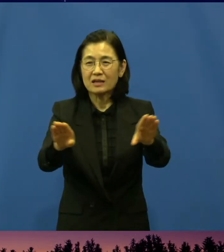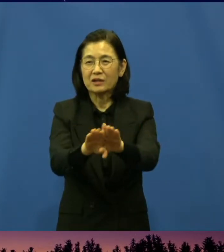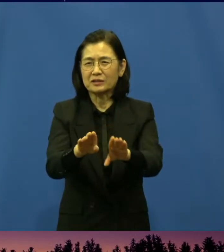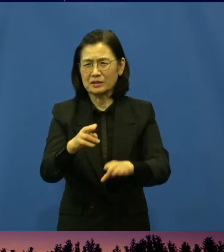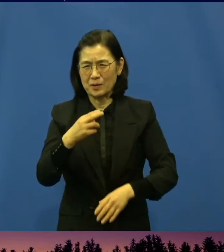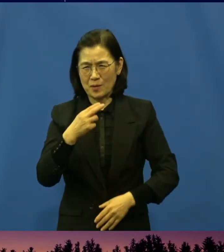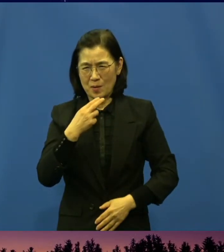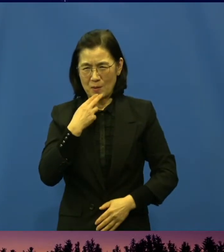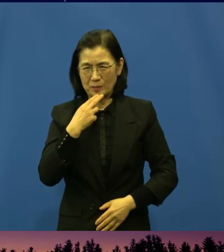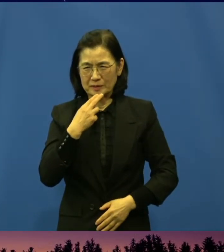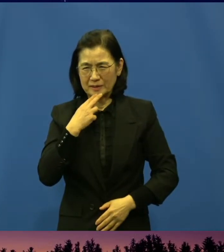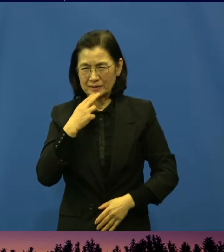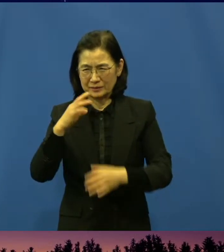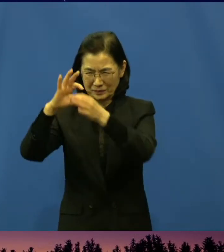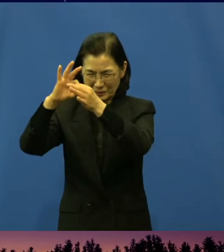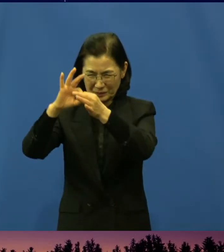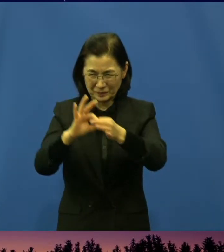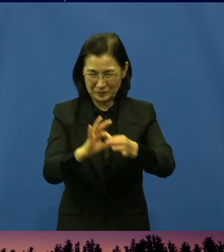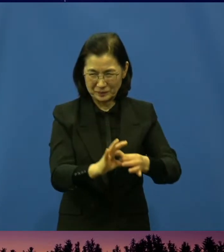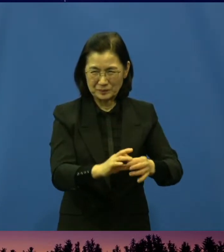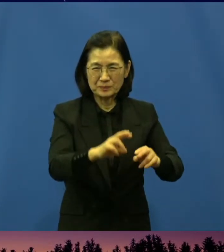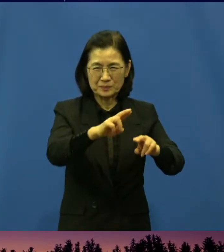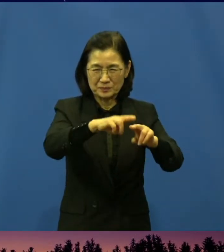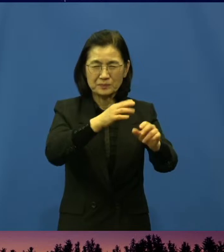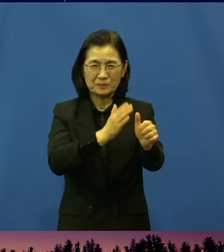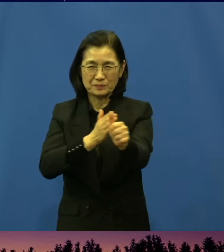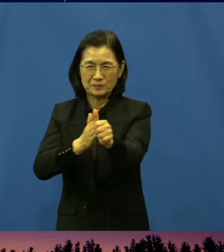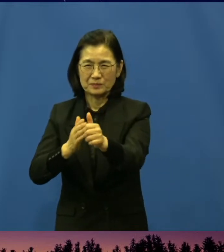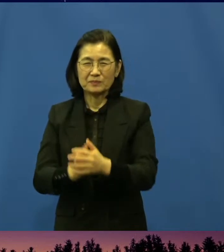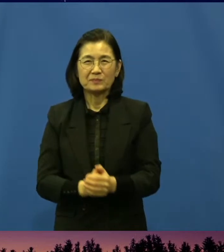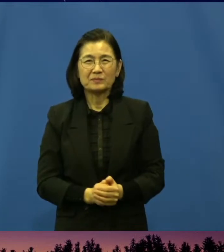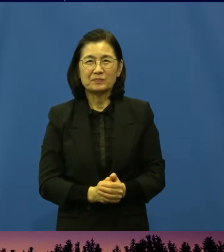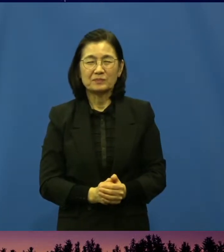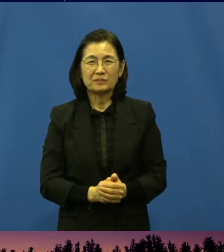거. 개근상이 최고예요. 우등상보다.